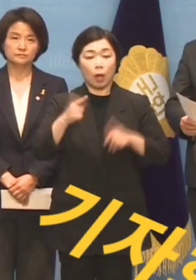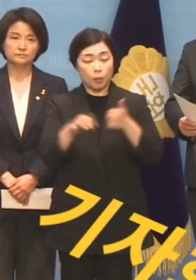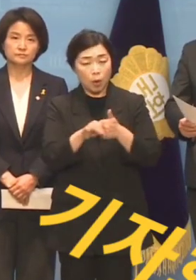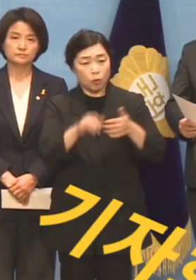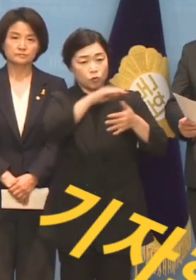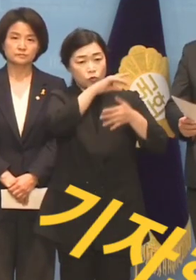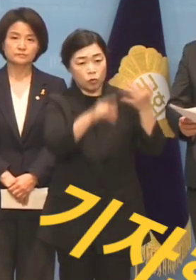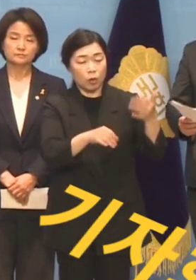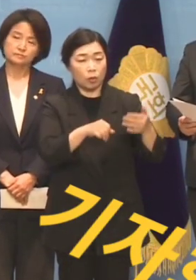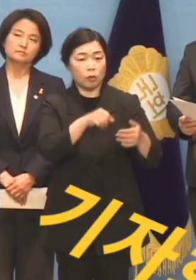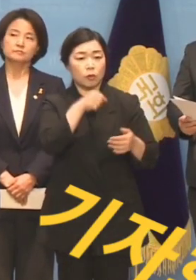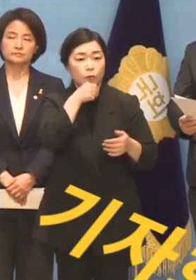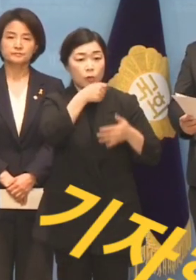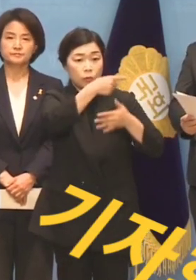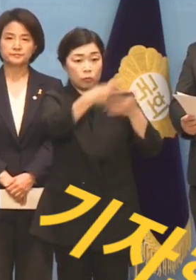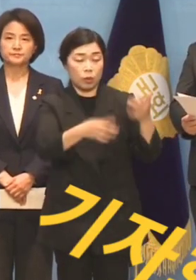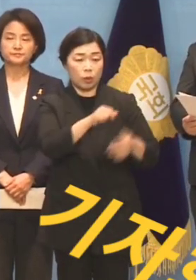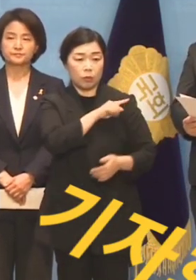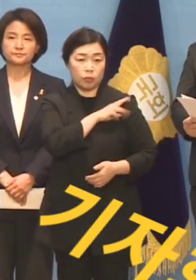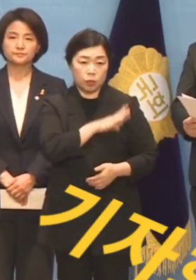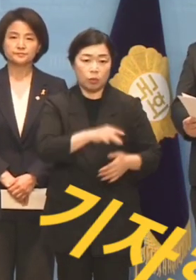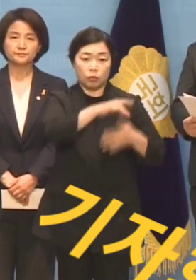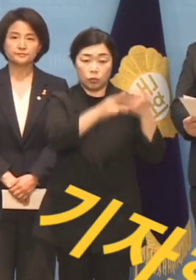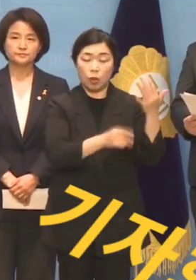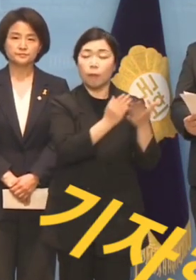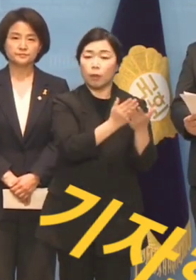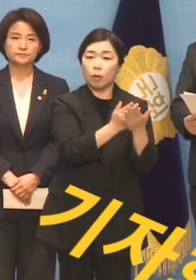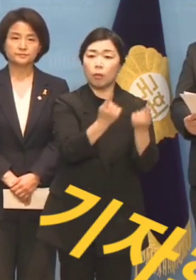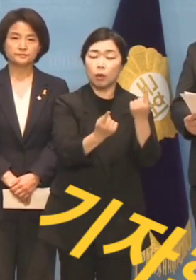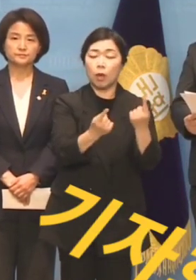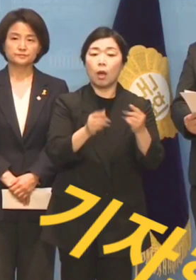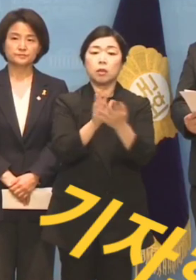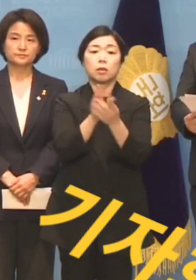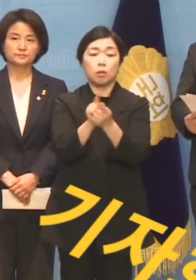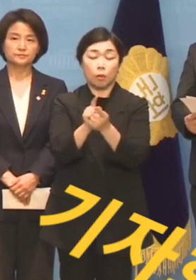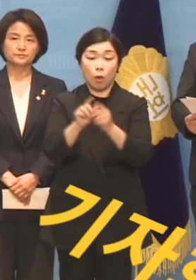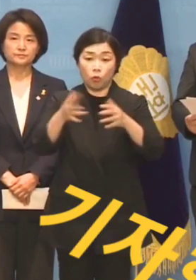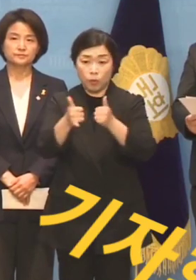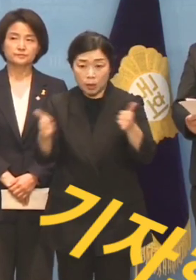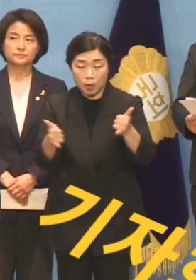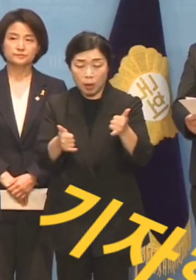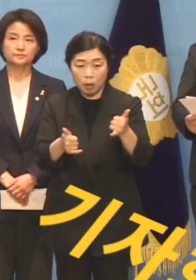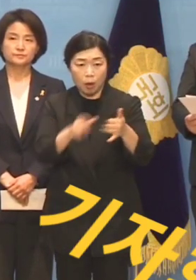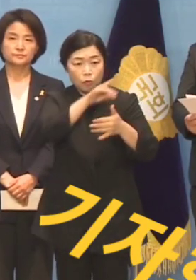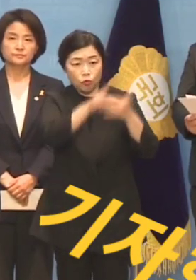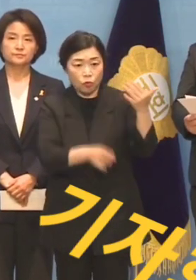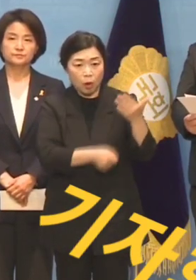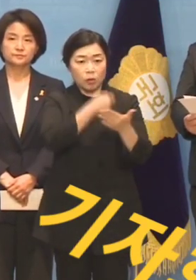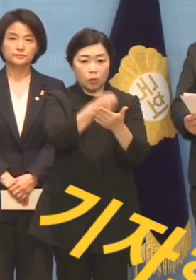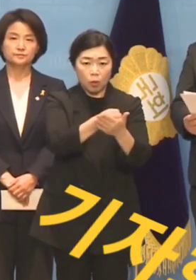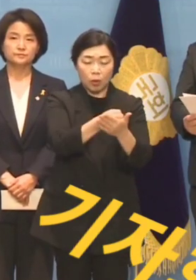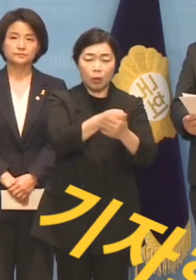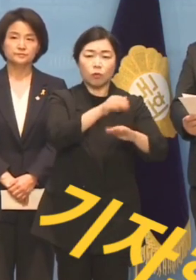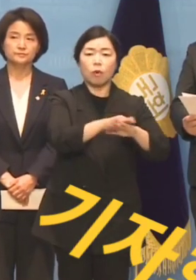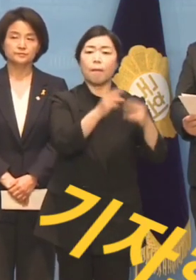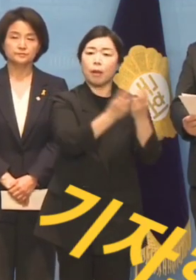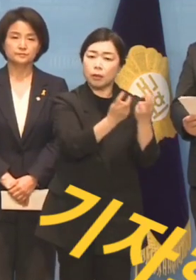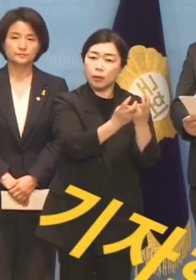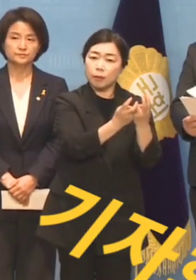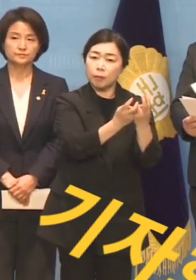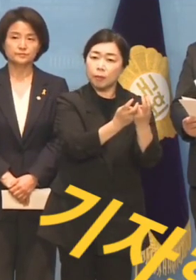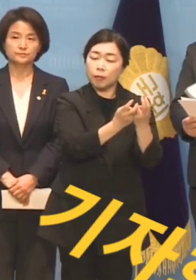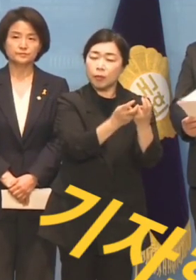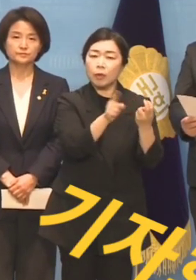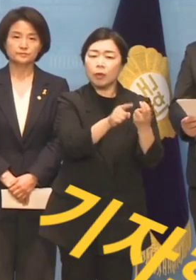순번 없이 국민들이 직접 비례대표 후보를 순번을 결정할 수 있는 그런 개방형 비례대표를 운영하자.